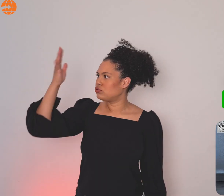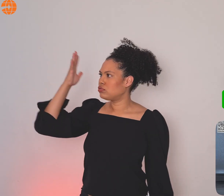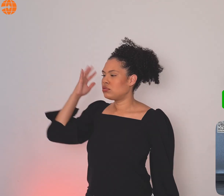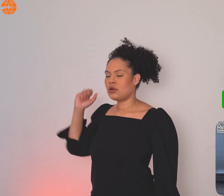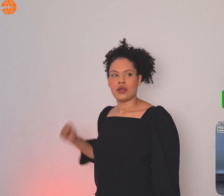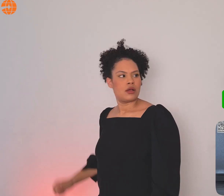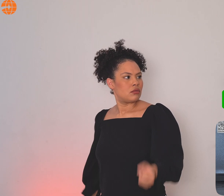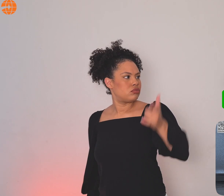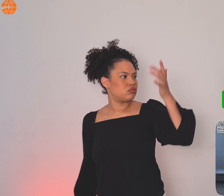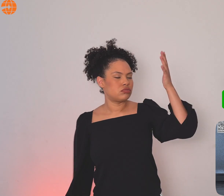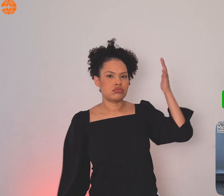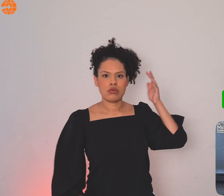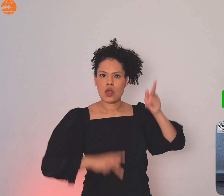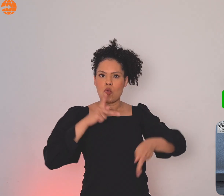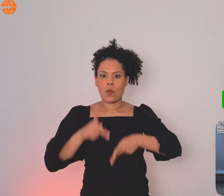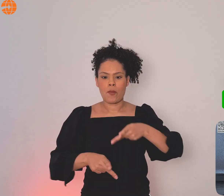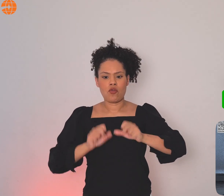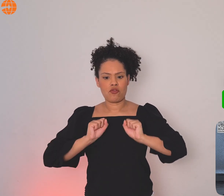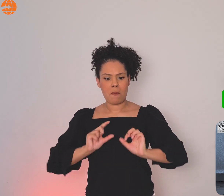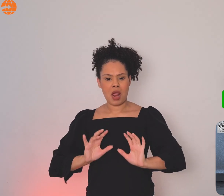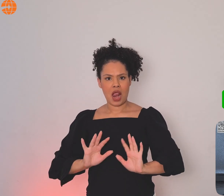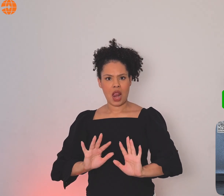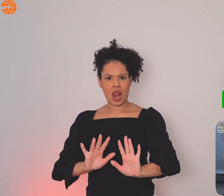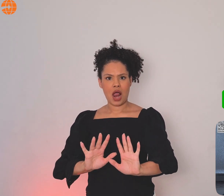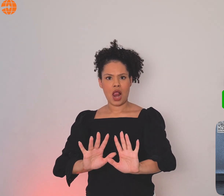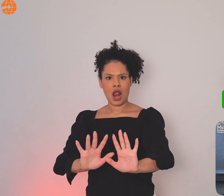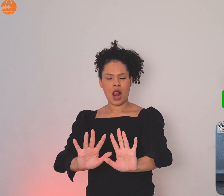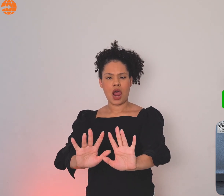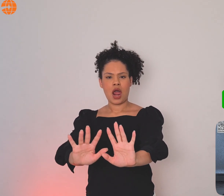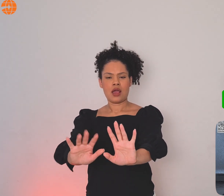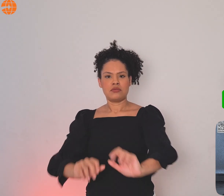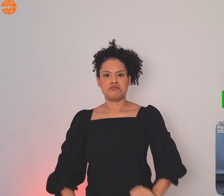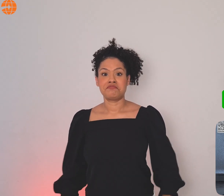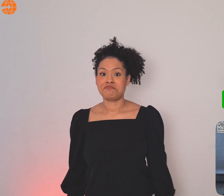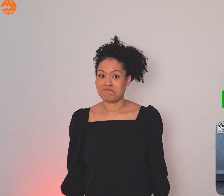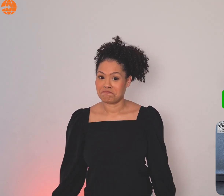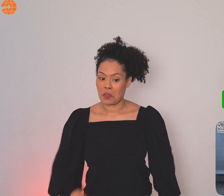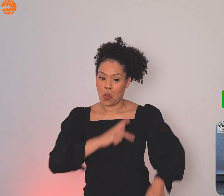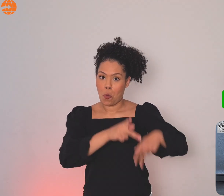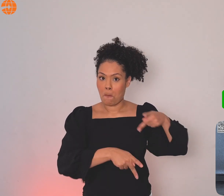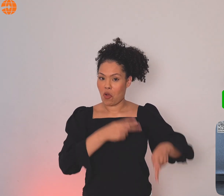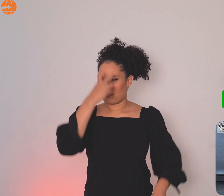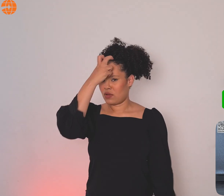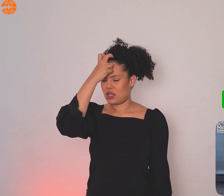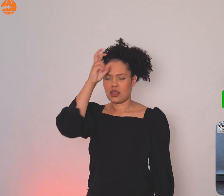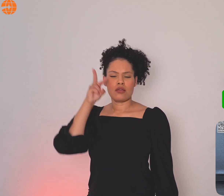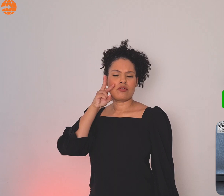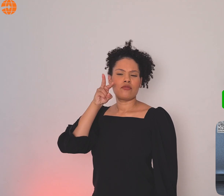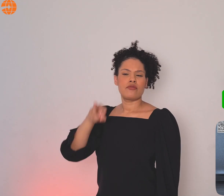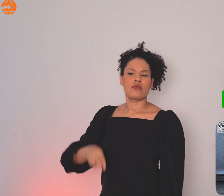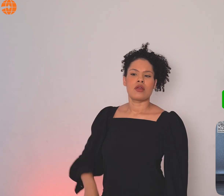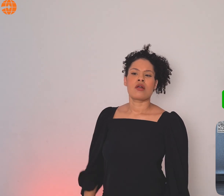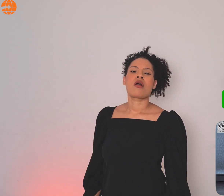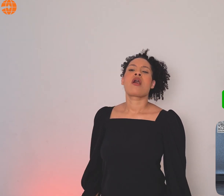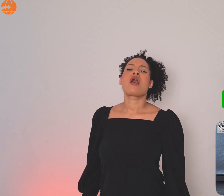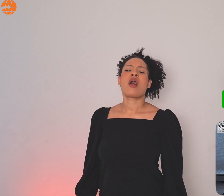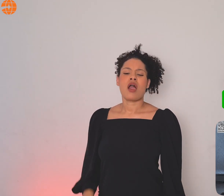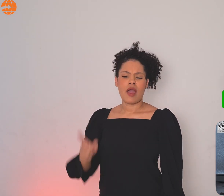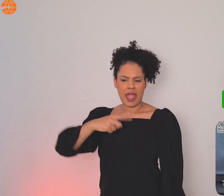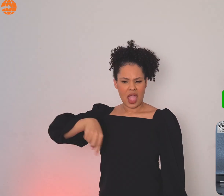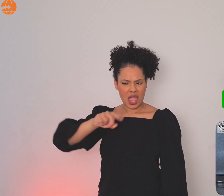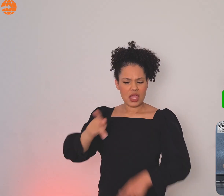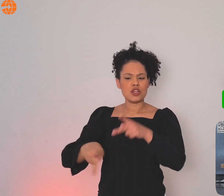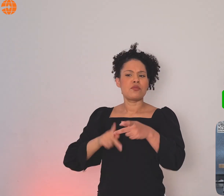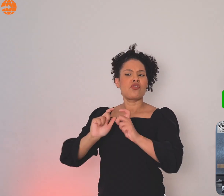passando. E os egípcios falaram: se eles podem, nós também podemos. Um grave erro do ímpio é ver